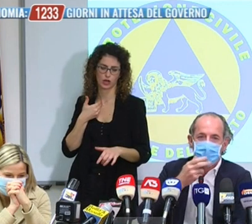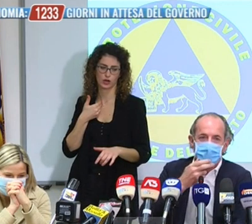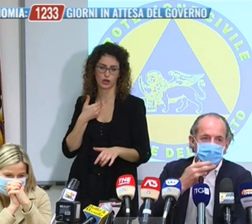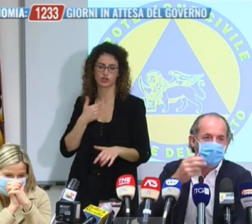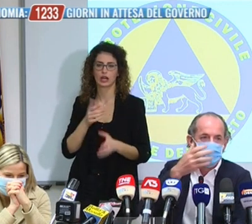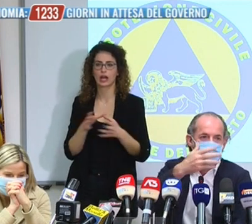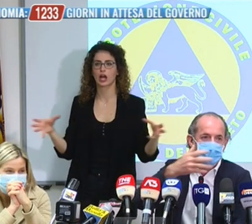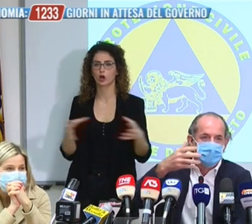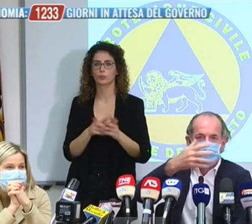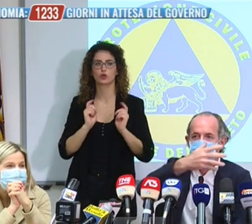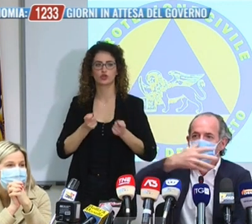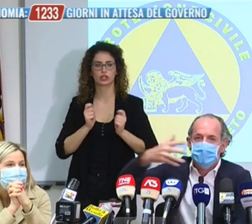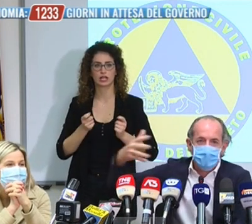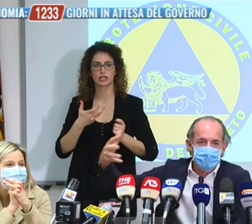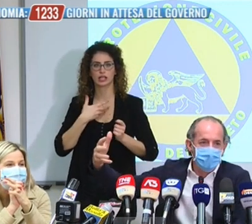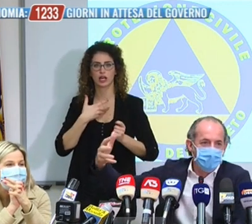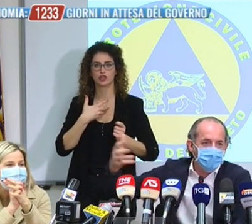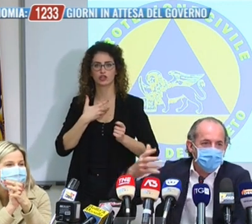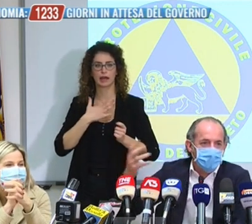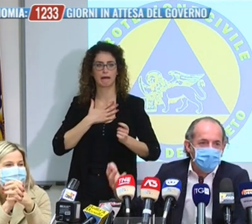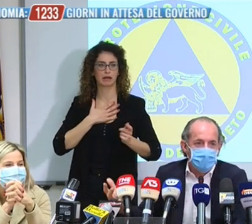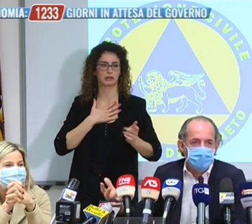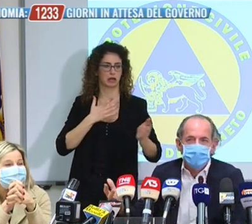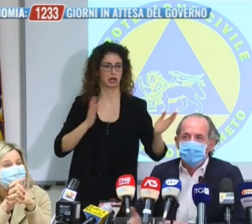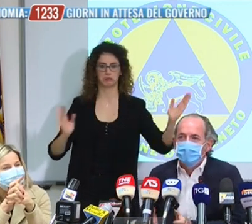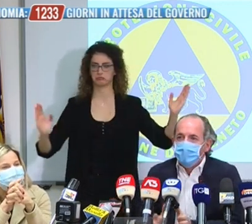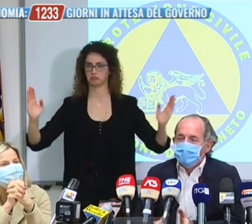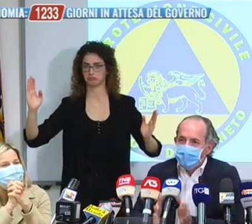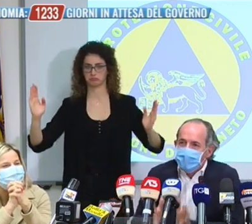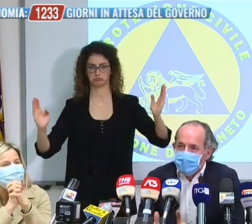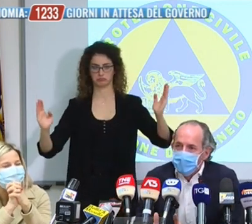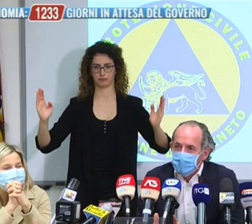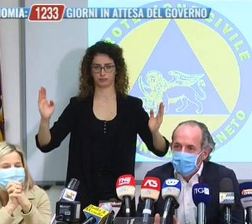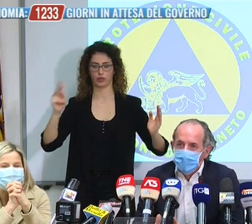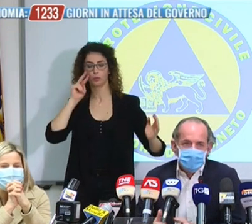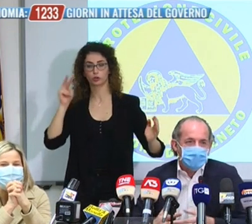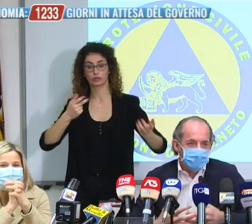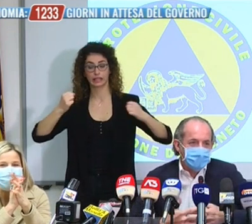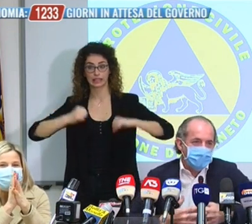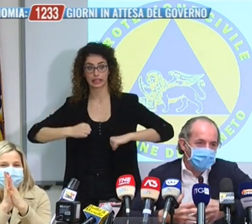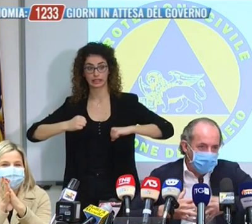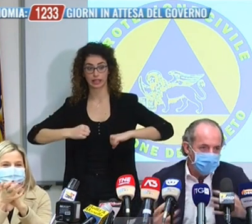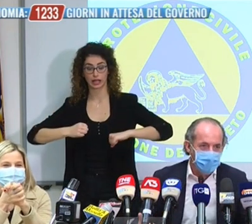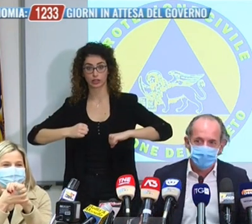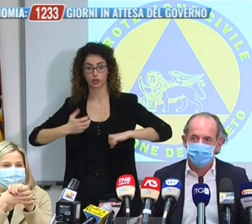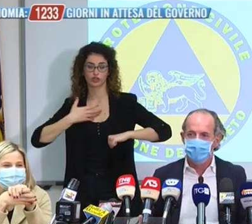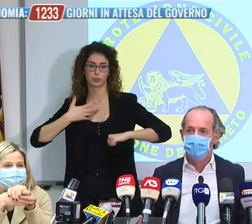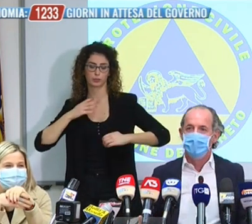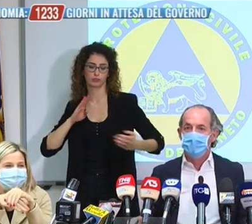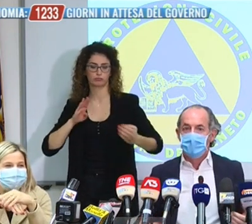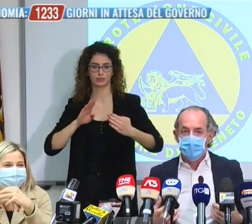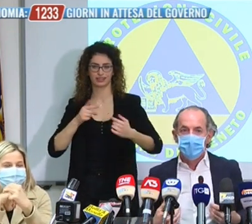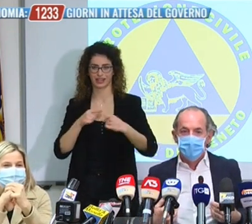dei giornalisti, c'è una trasversalità di fasce d'età che è paurosa, e da un punto di vista sanitario c'è anche un atteggiamento che è diverso,